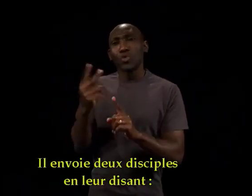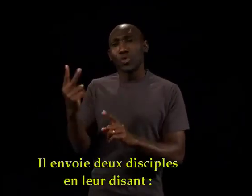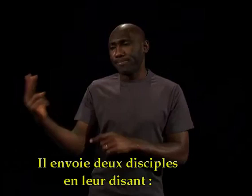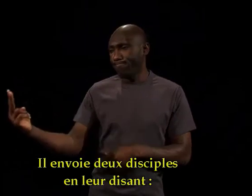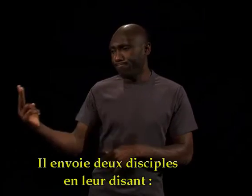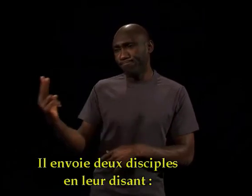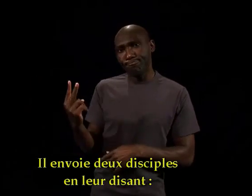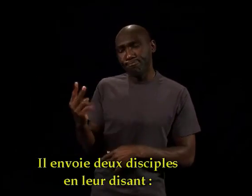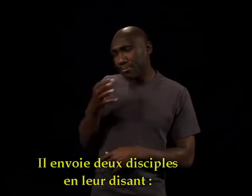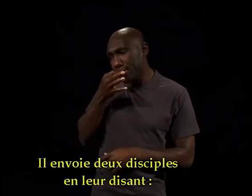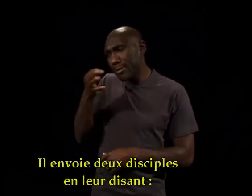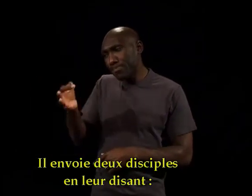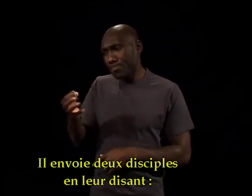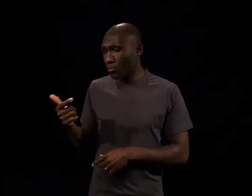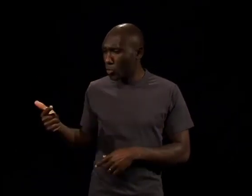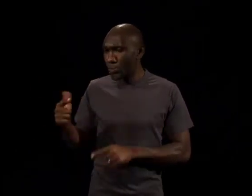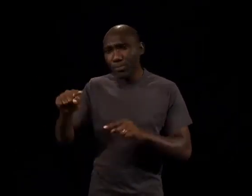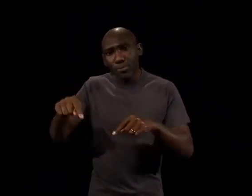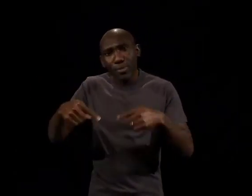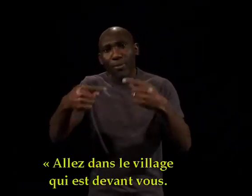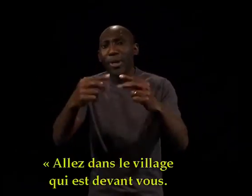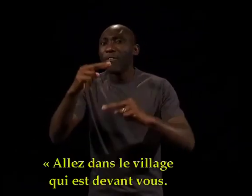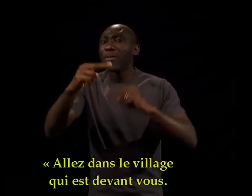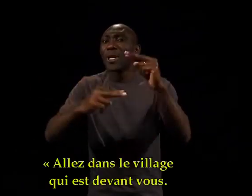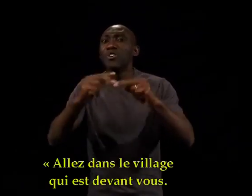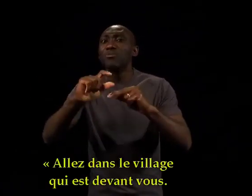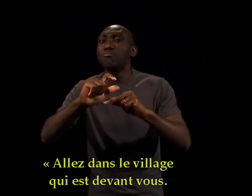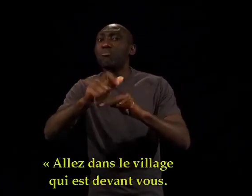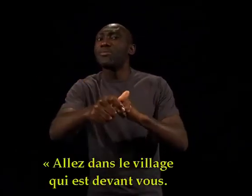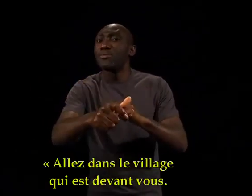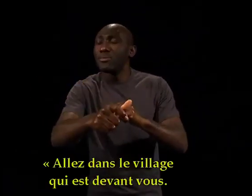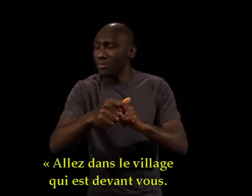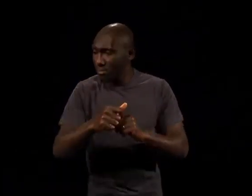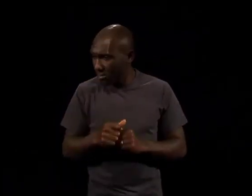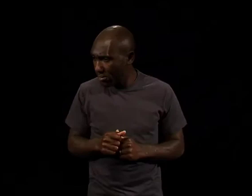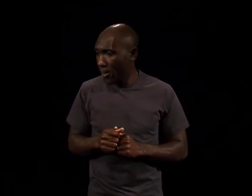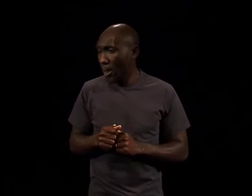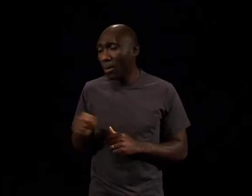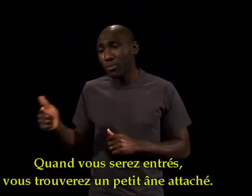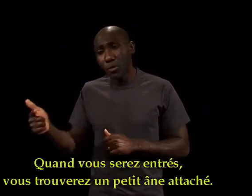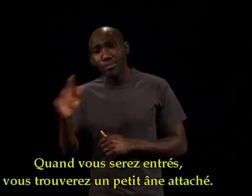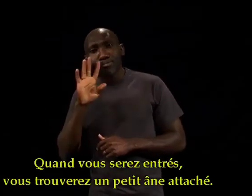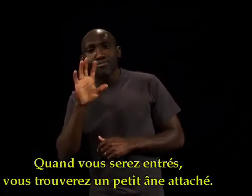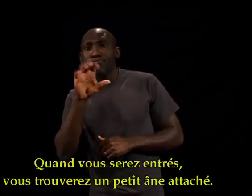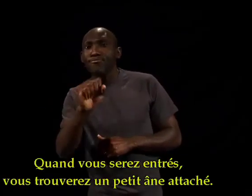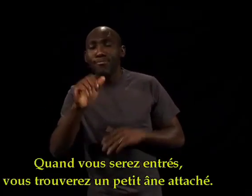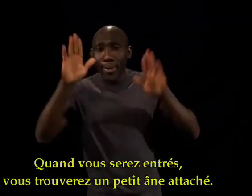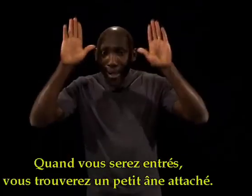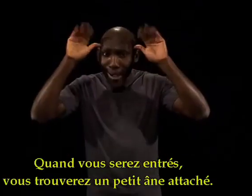Il envoie 2 disciples en leur disant: «Allez dans le village qui est devant vous. Quand vous